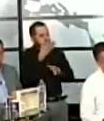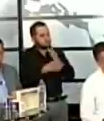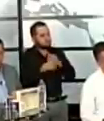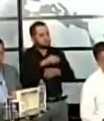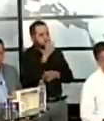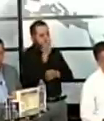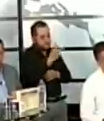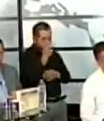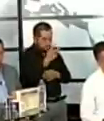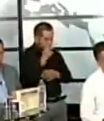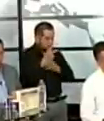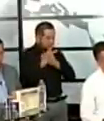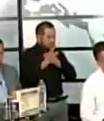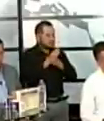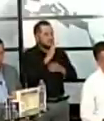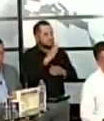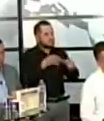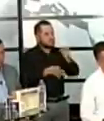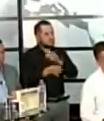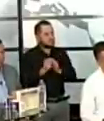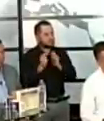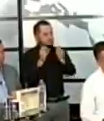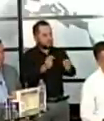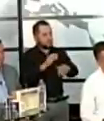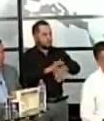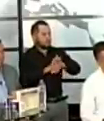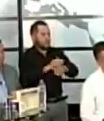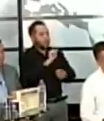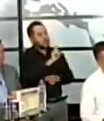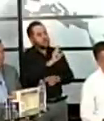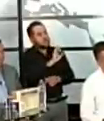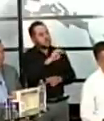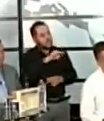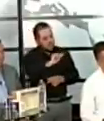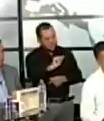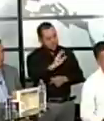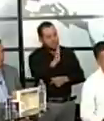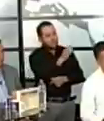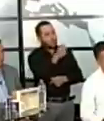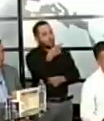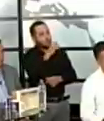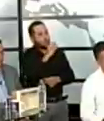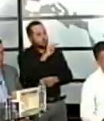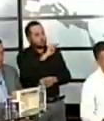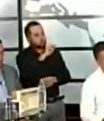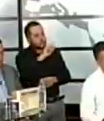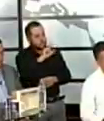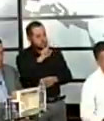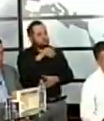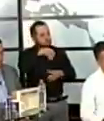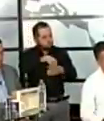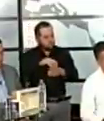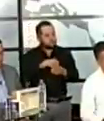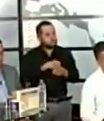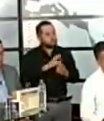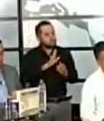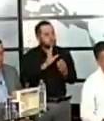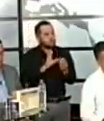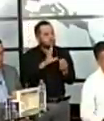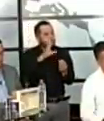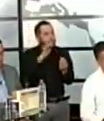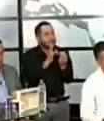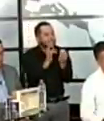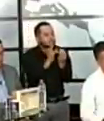viernes. ¿Hasta el viernes? ¿Quién llega? Sí, la doctora Adriana González Correa, que fue, también ha sido parte del Polo Democrático, fue candidata a la